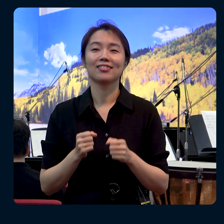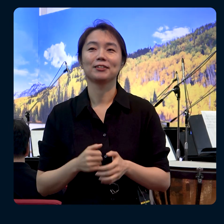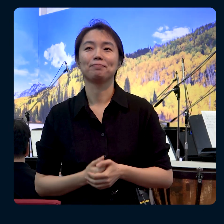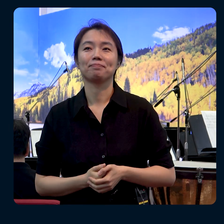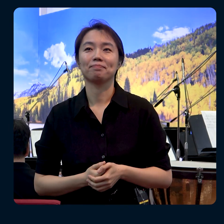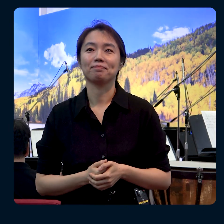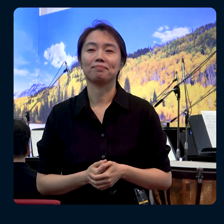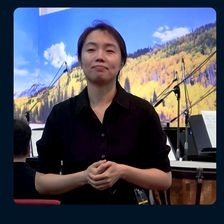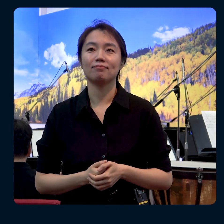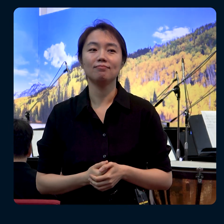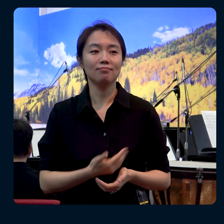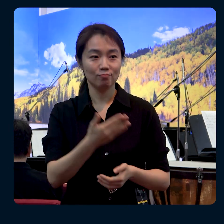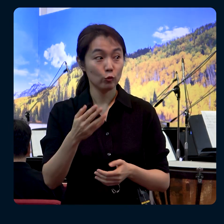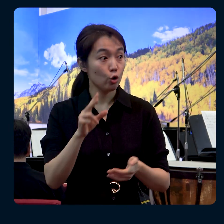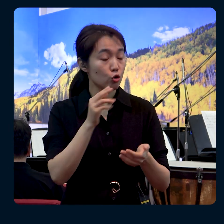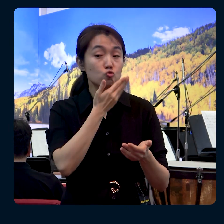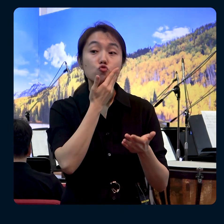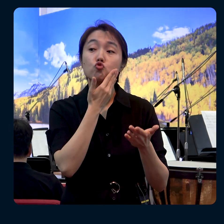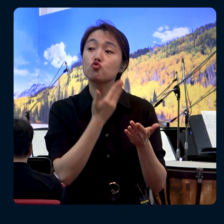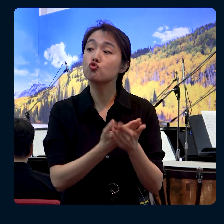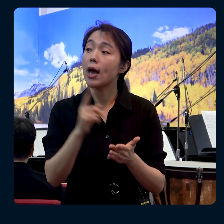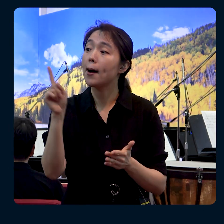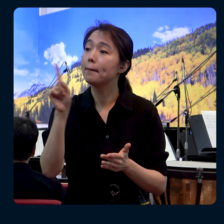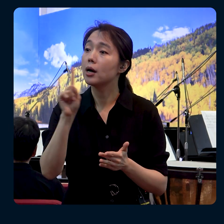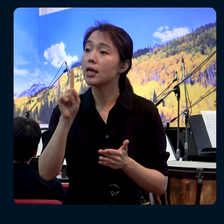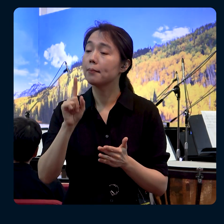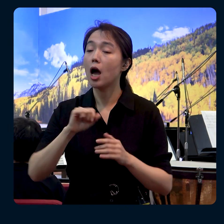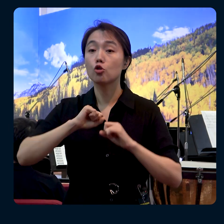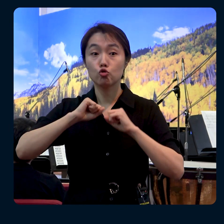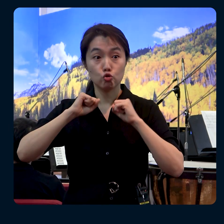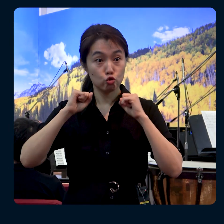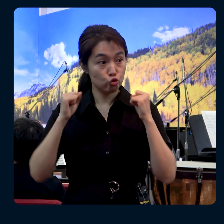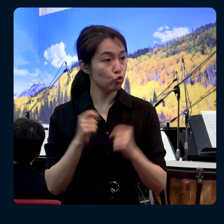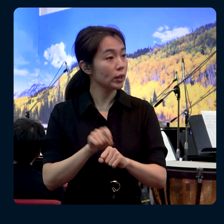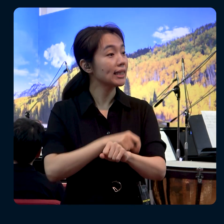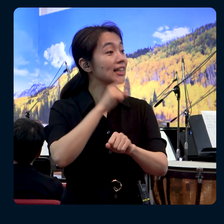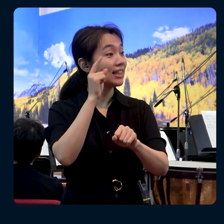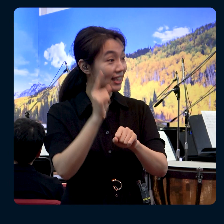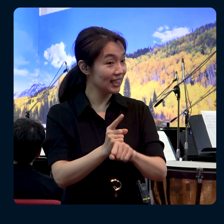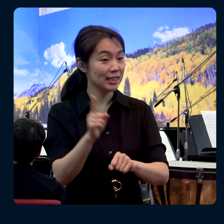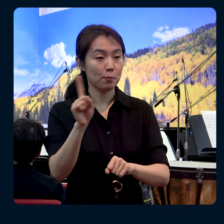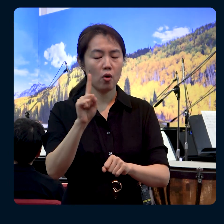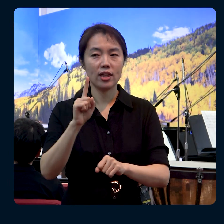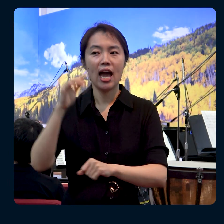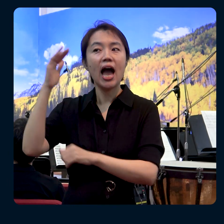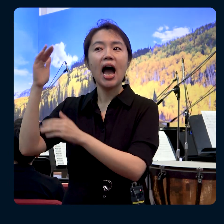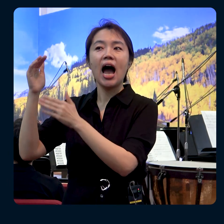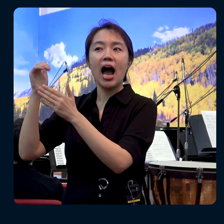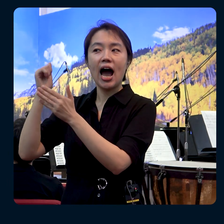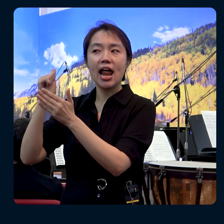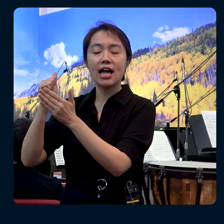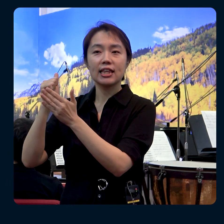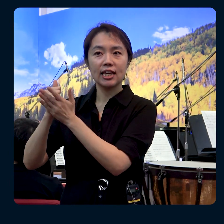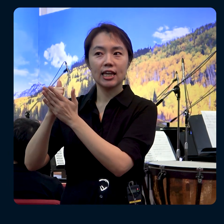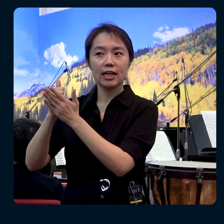여러분, 여기서 중요하게 우리가 볼 것이 바로 뭐냐? 순종의 아름다운 신앙의 특징, 하나님보다 먼저 결론 내지 않고라는